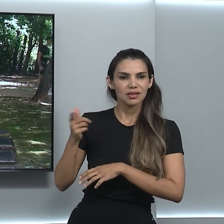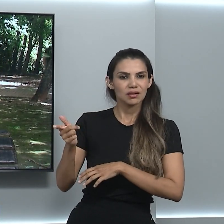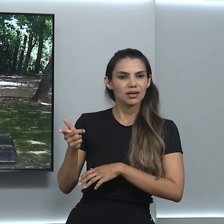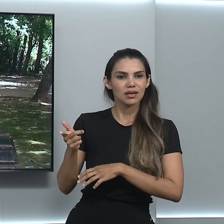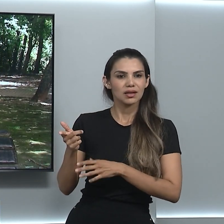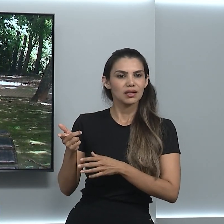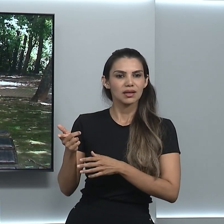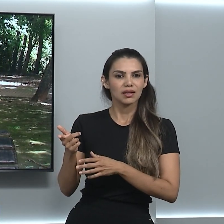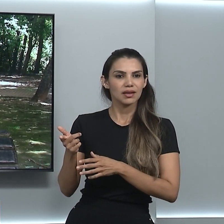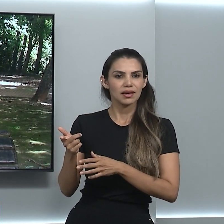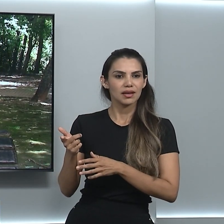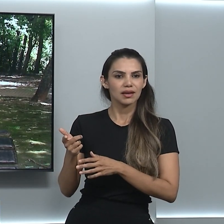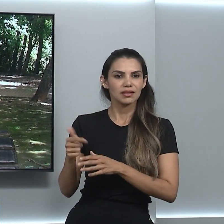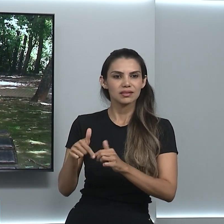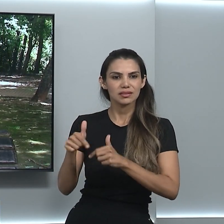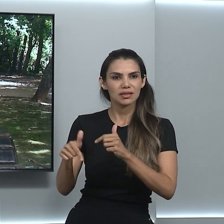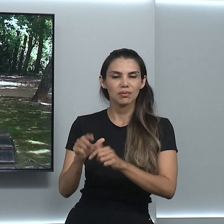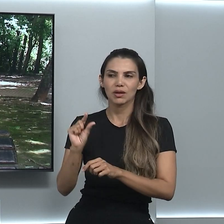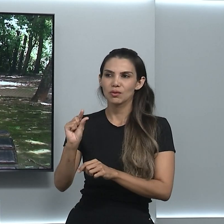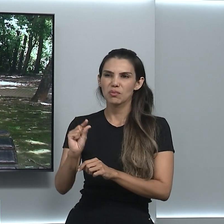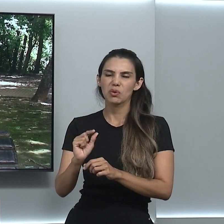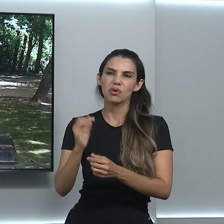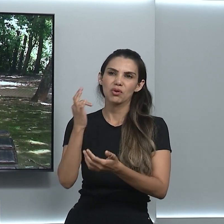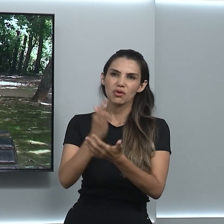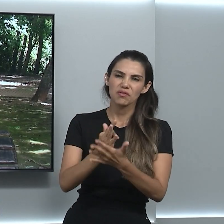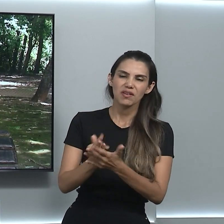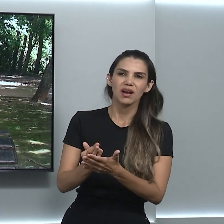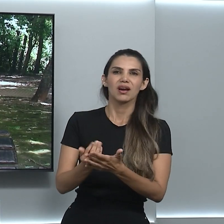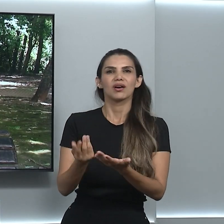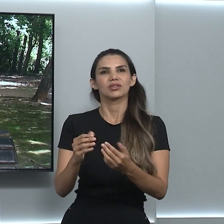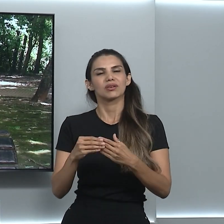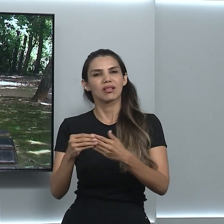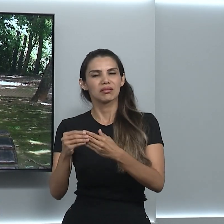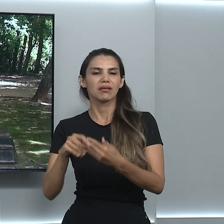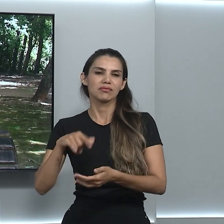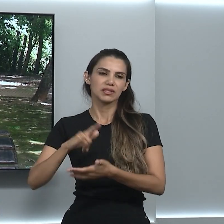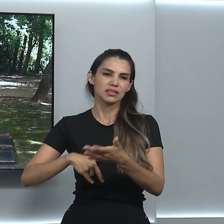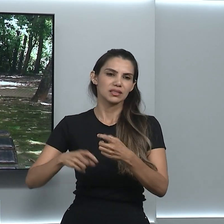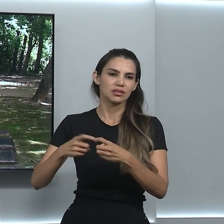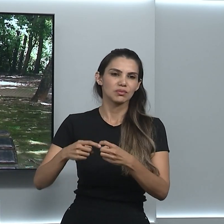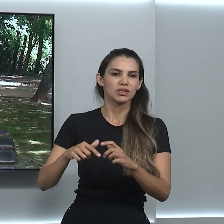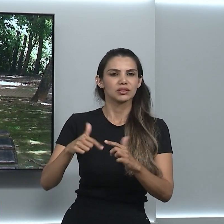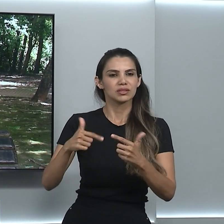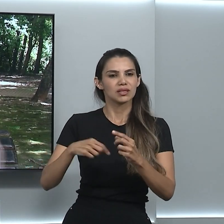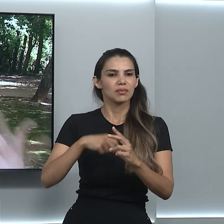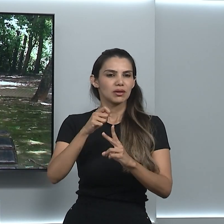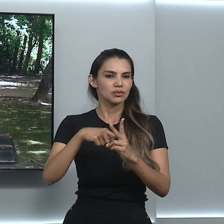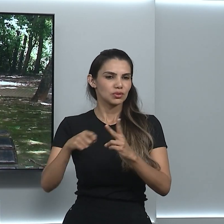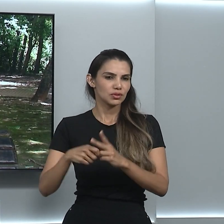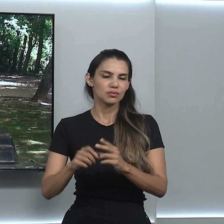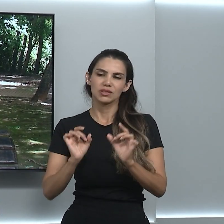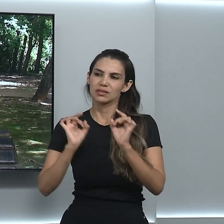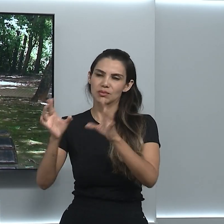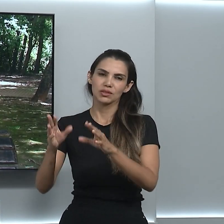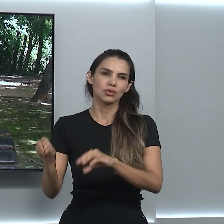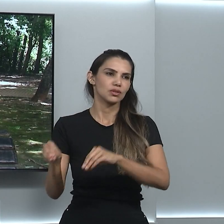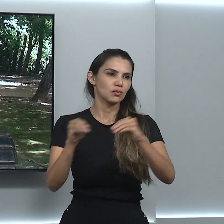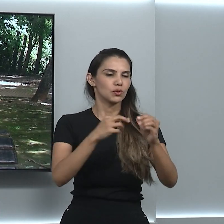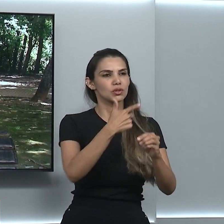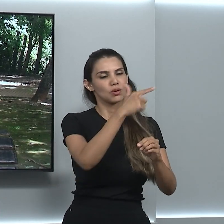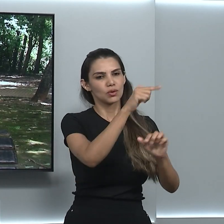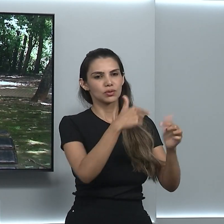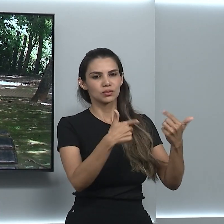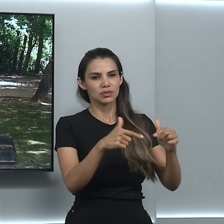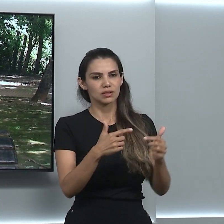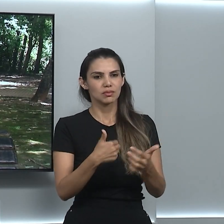não ficam, elas faltam, elas dão atestado, elas trabalham 2 meses, pedem conta e vão para outros lugares.